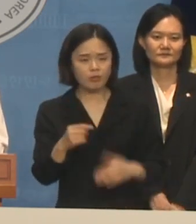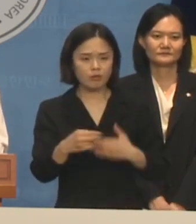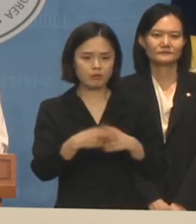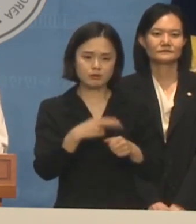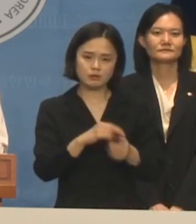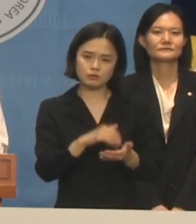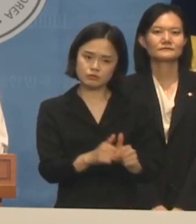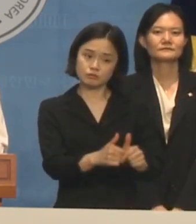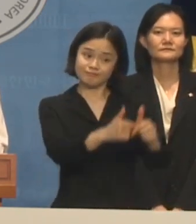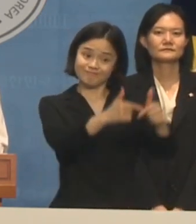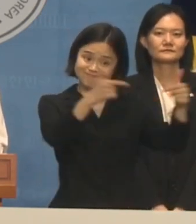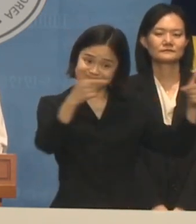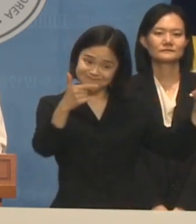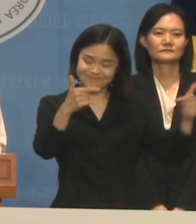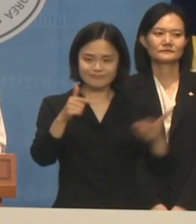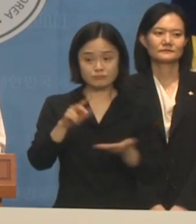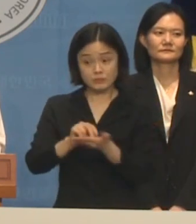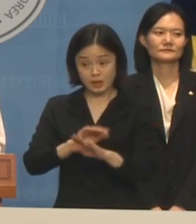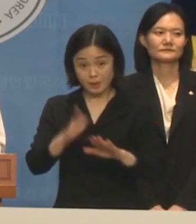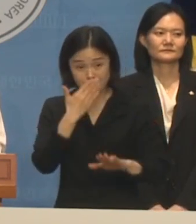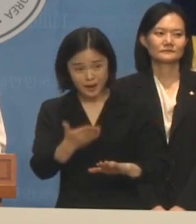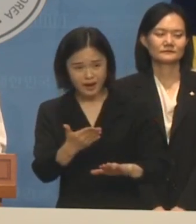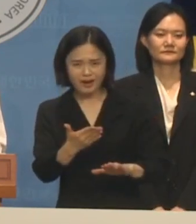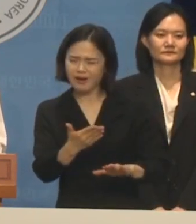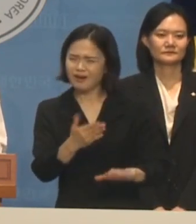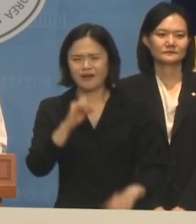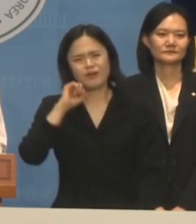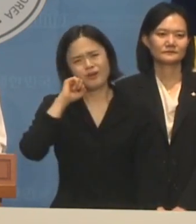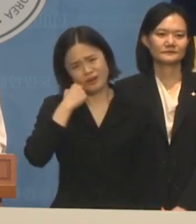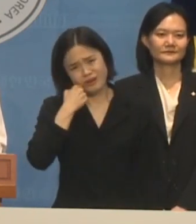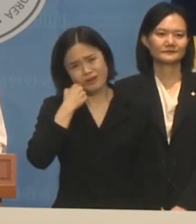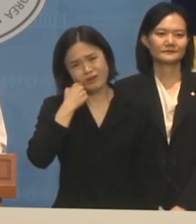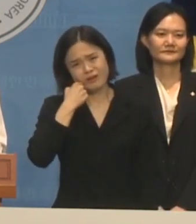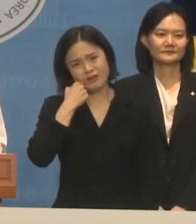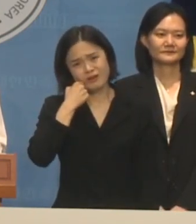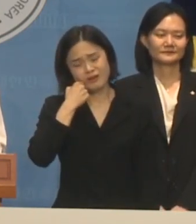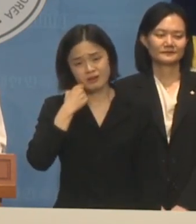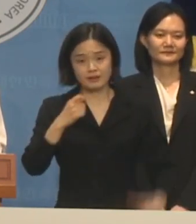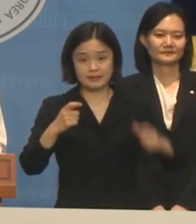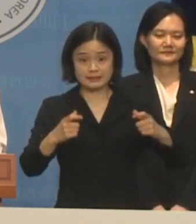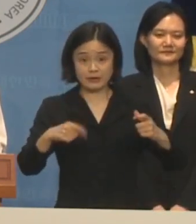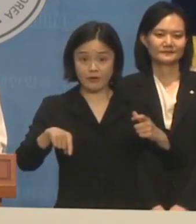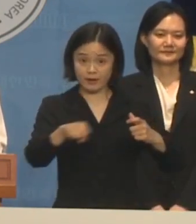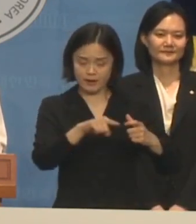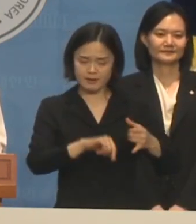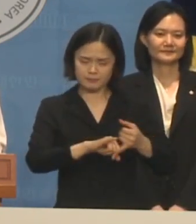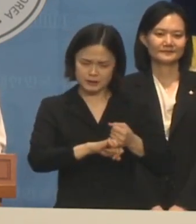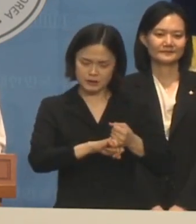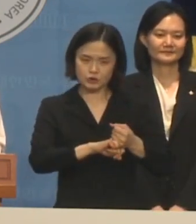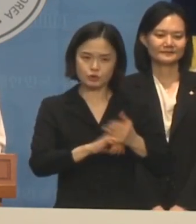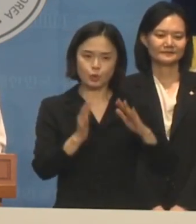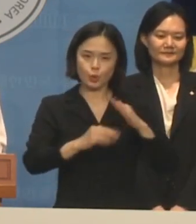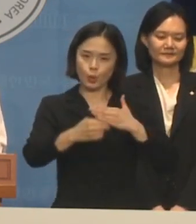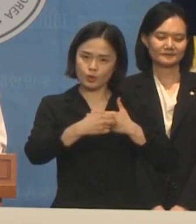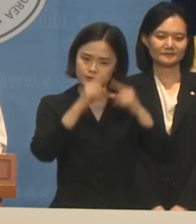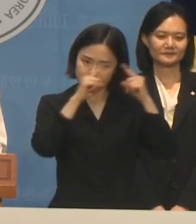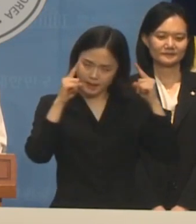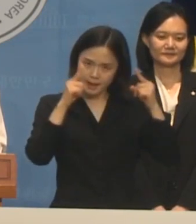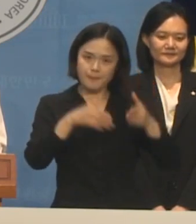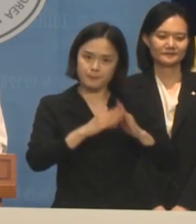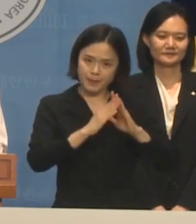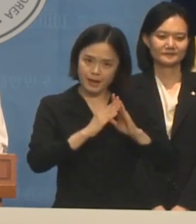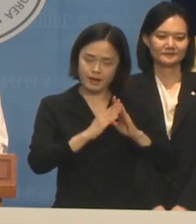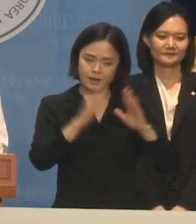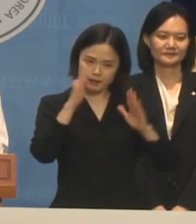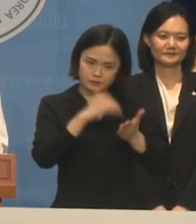수 없습니다. 의사를 양성해서 의무적으로 지역 및 필수 의료에 배치하고 양질의 의료 서비스가 국민들에게 제공될 수